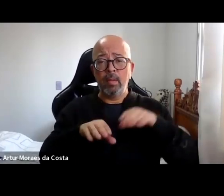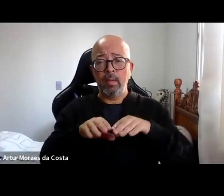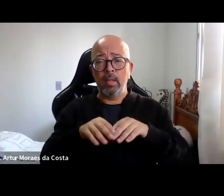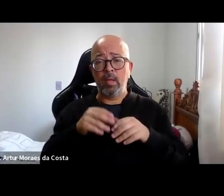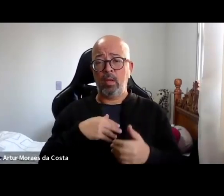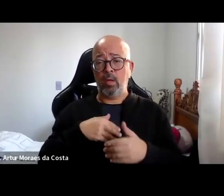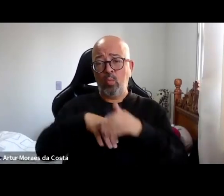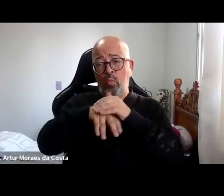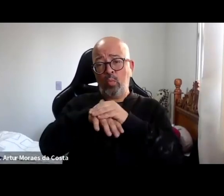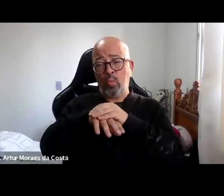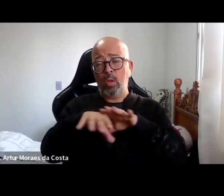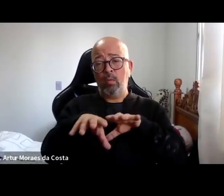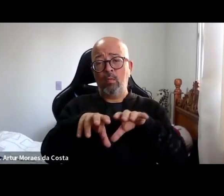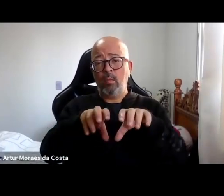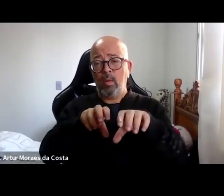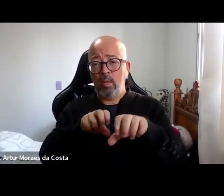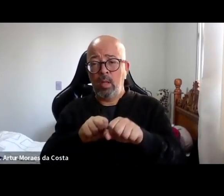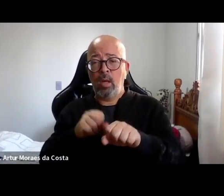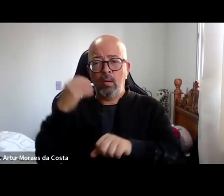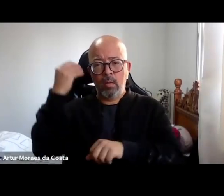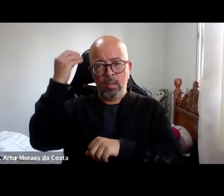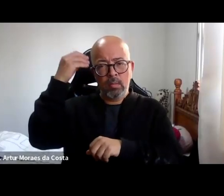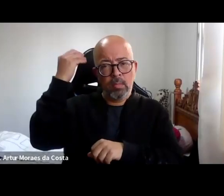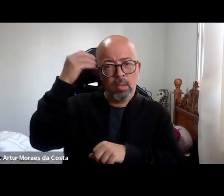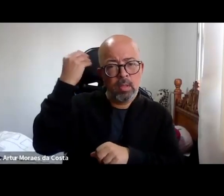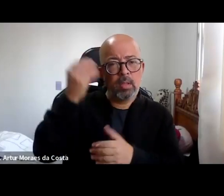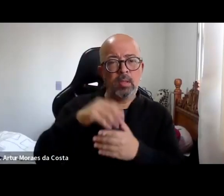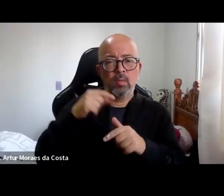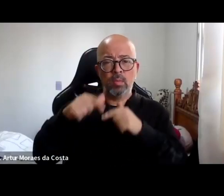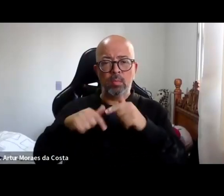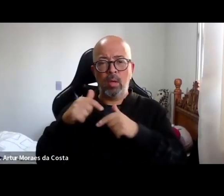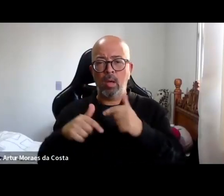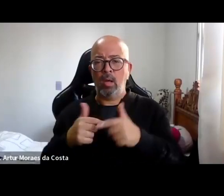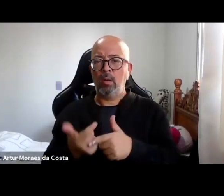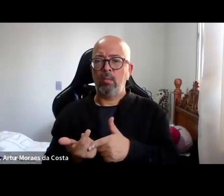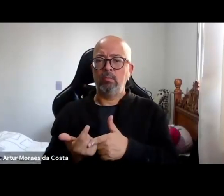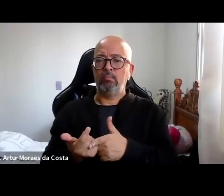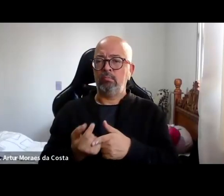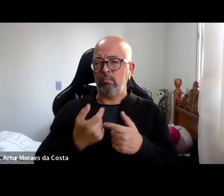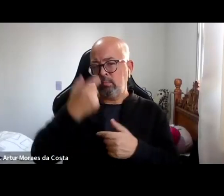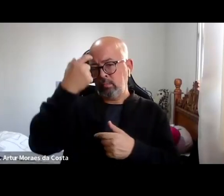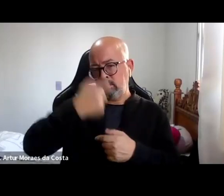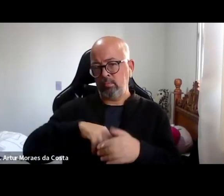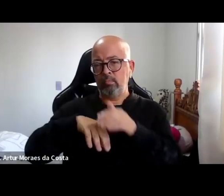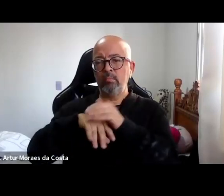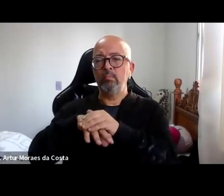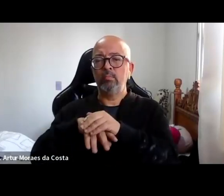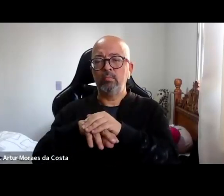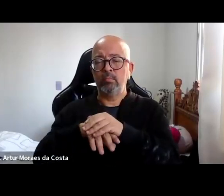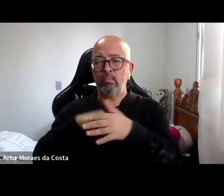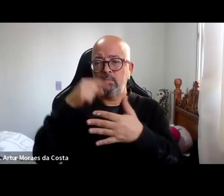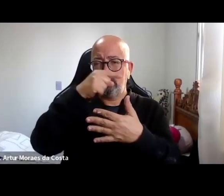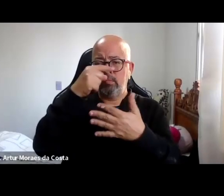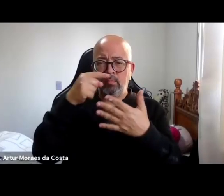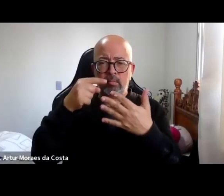ambos de la urgencia de la situación bueno de muchos de muchos factores cuando cuando hay que transmitir